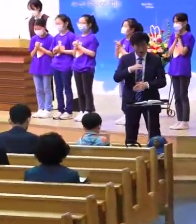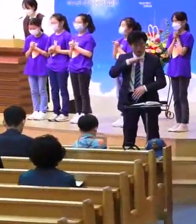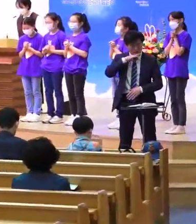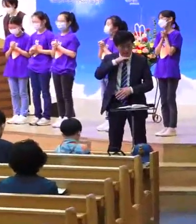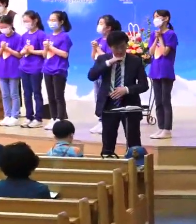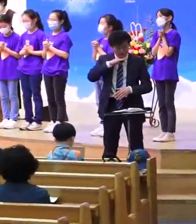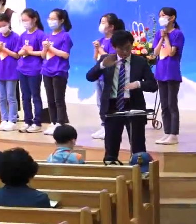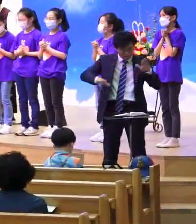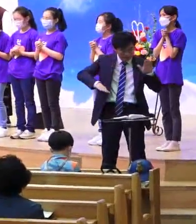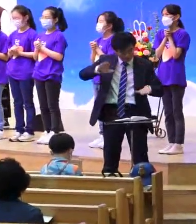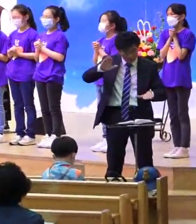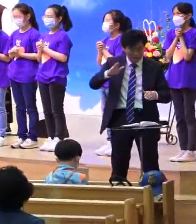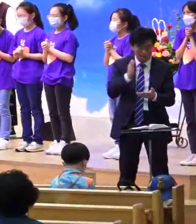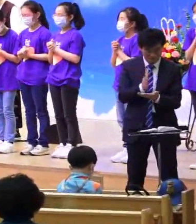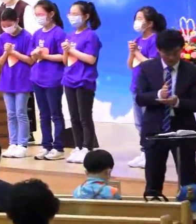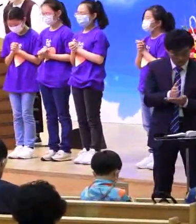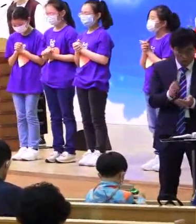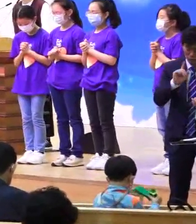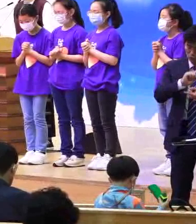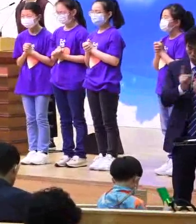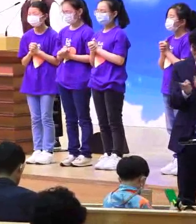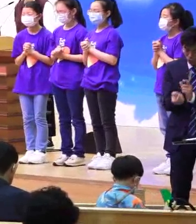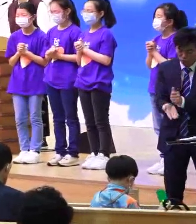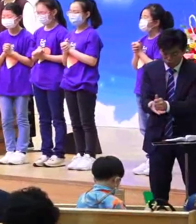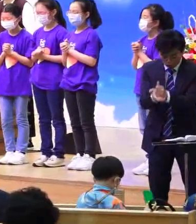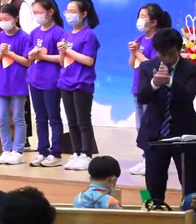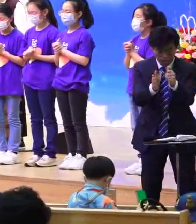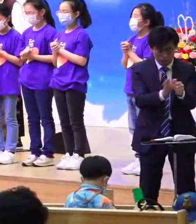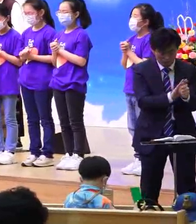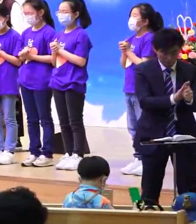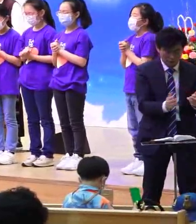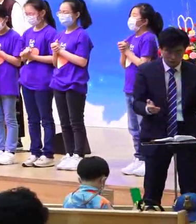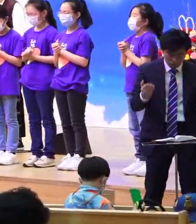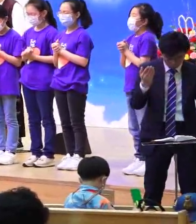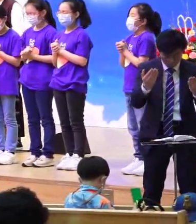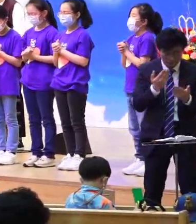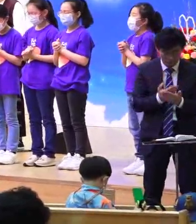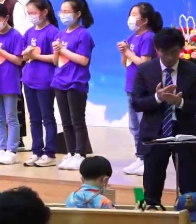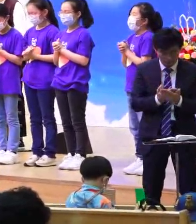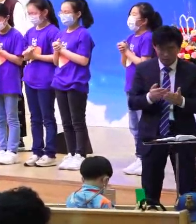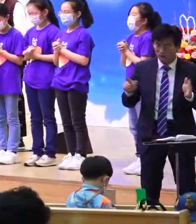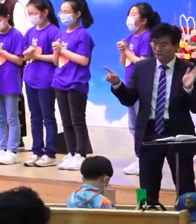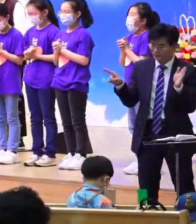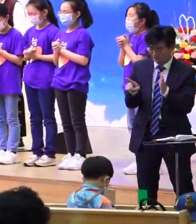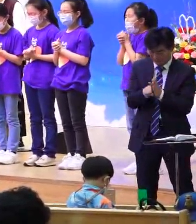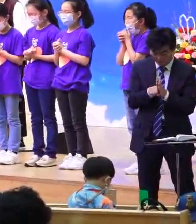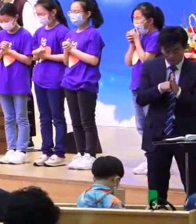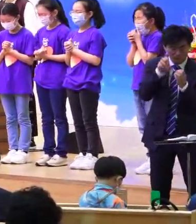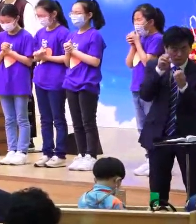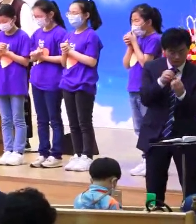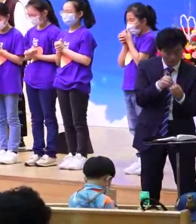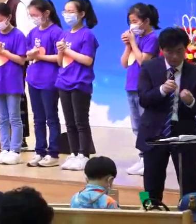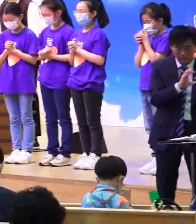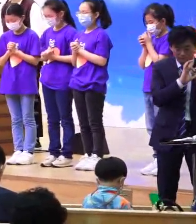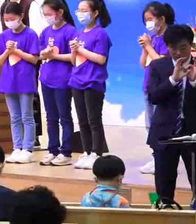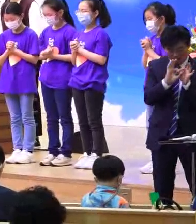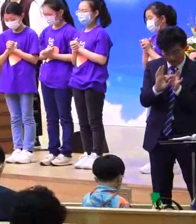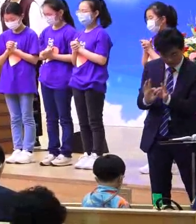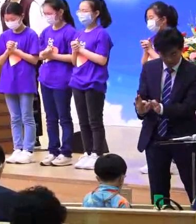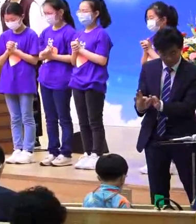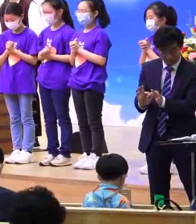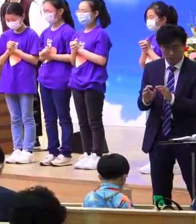이해하고 존중함으로써 다음 세대를 이끌어 나갈 자들이 믿음의 선배들을 본받아 신앙을 계속 이어나갈 수 있는 건강한